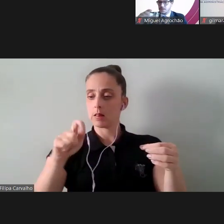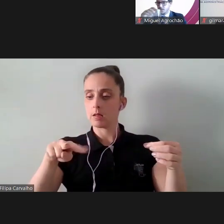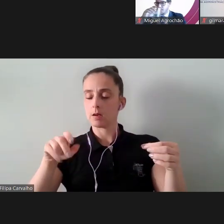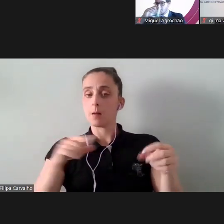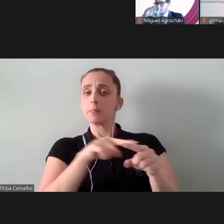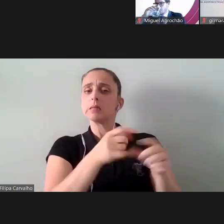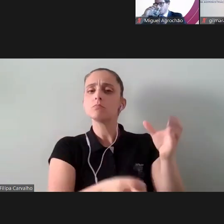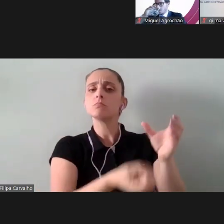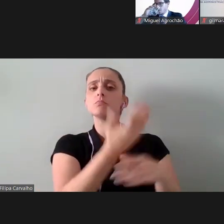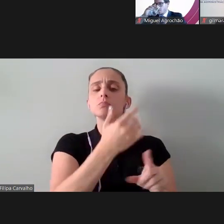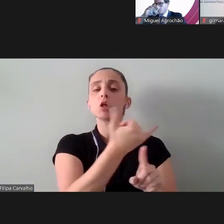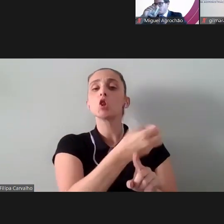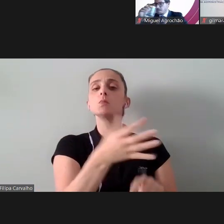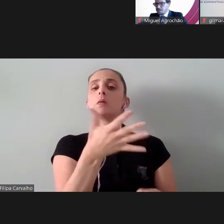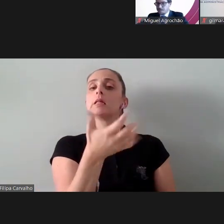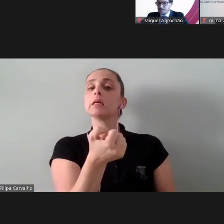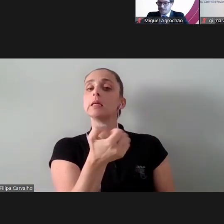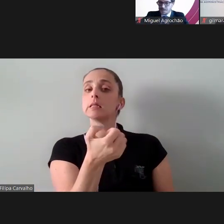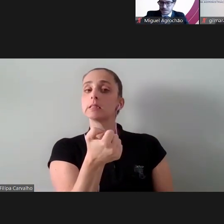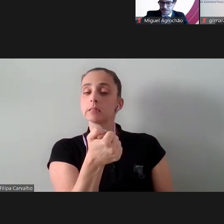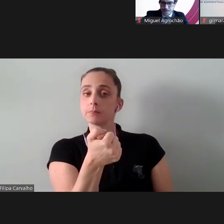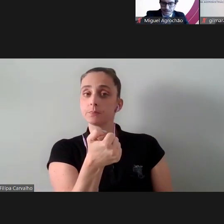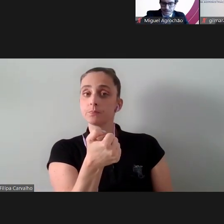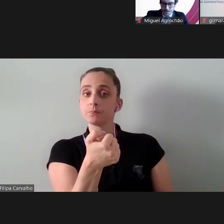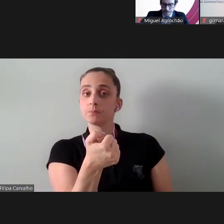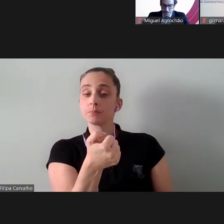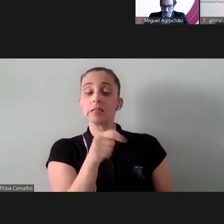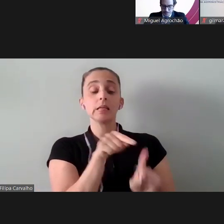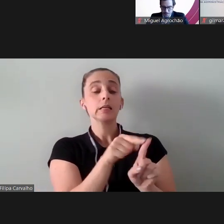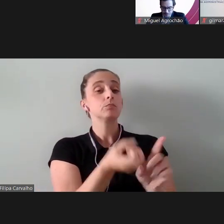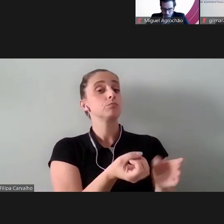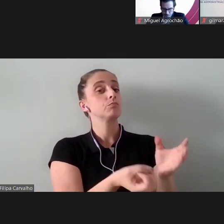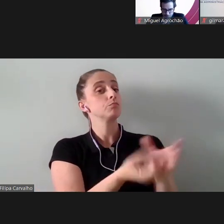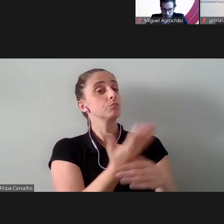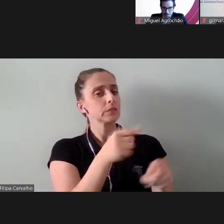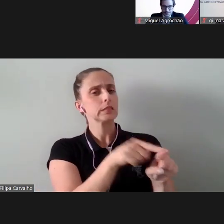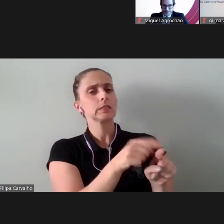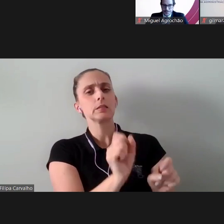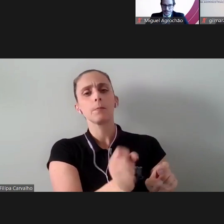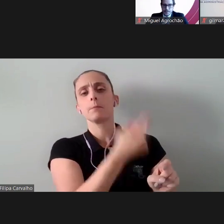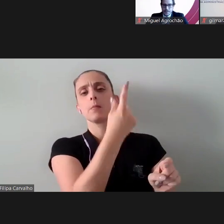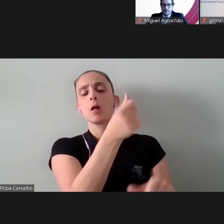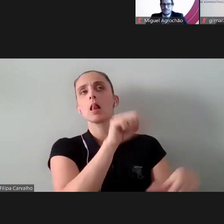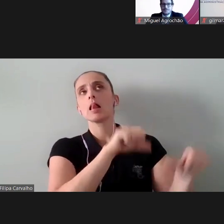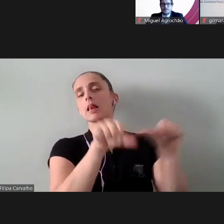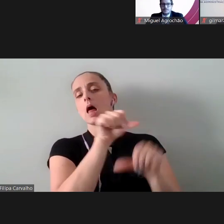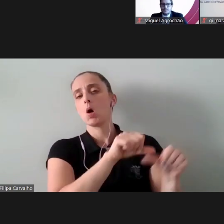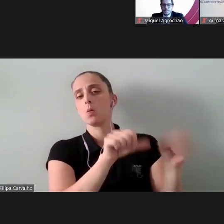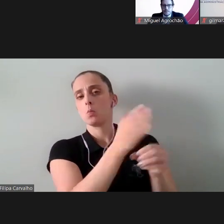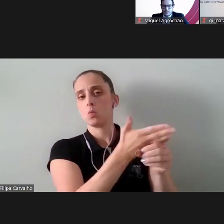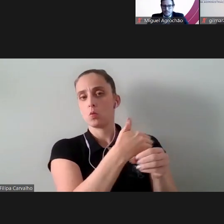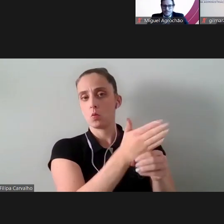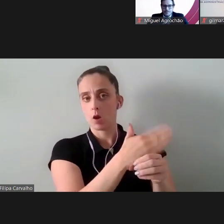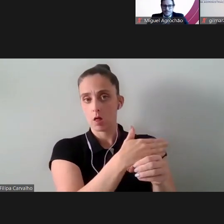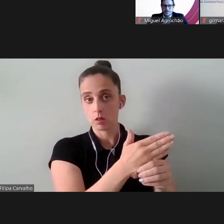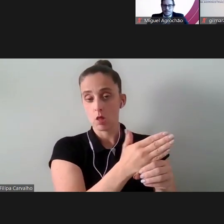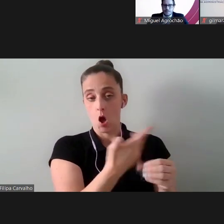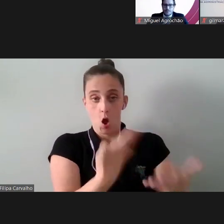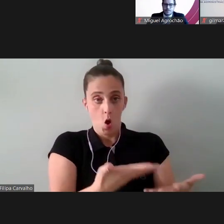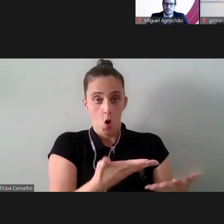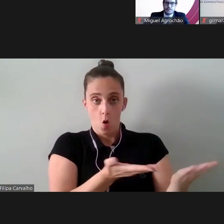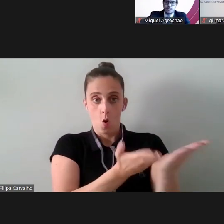fundada em 2015 e ela surge como o primeiro laboratório, foi, né, segue sendo, porque a